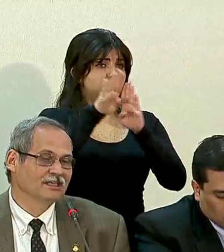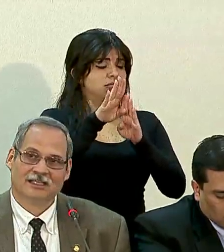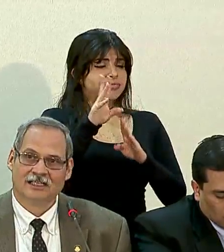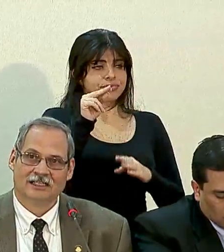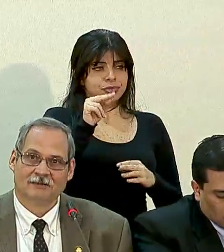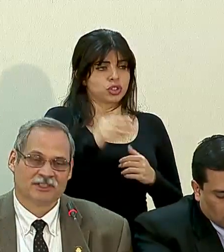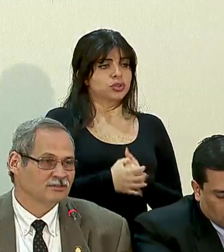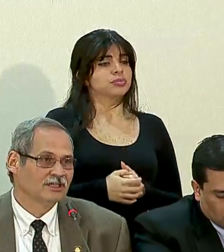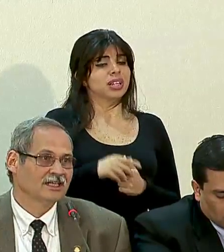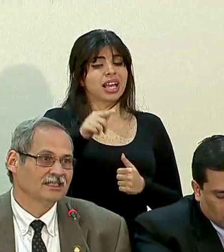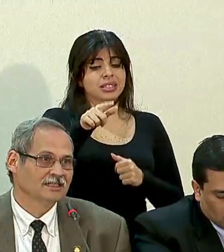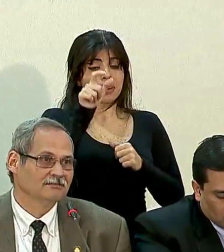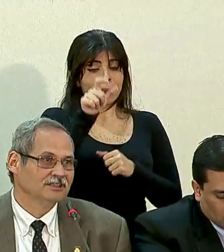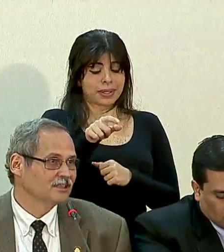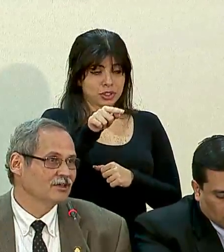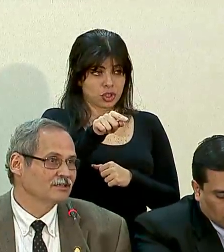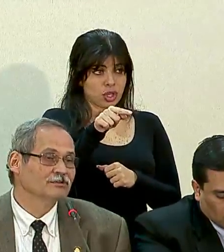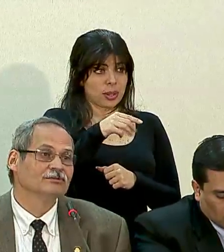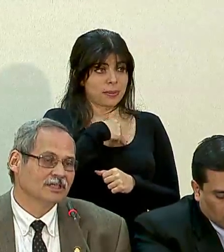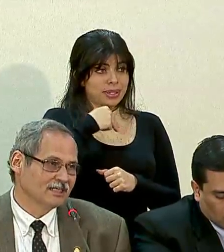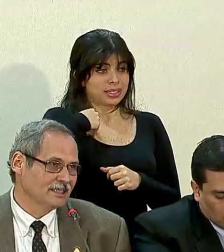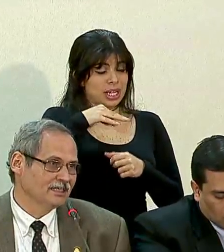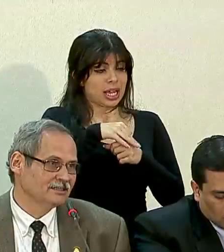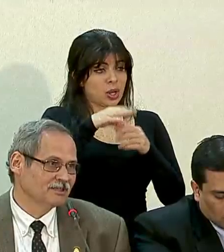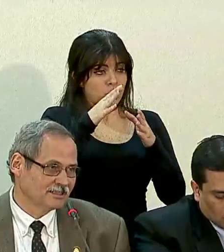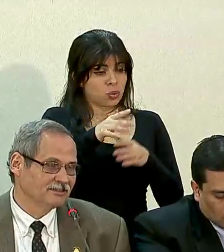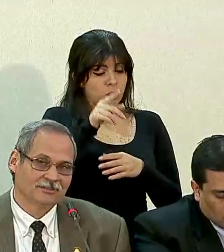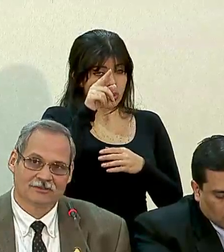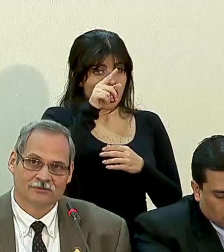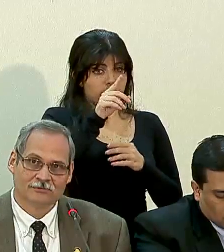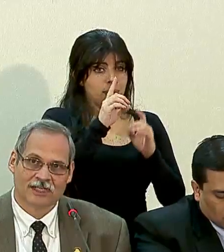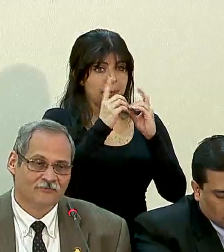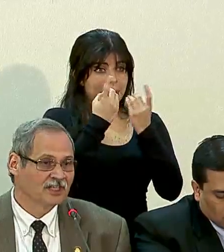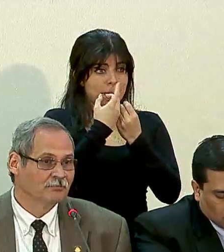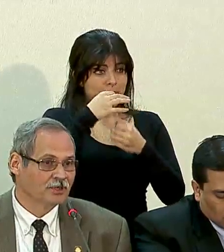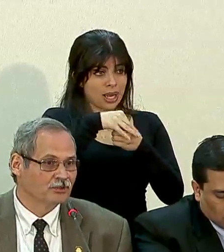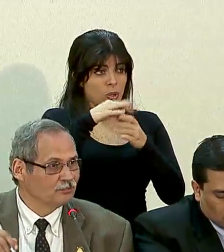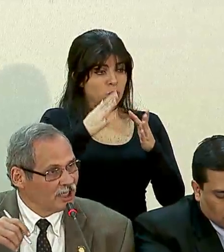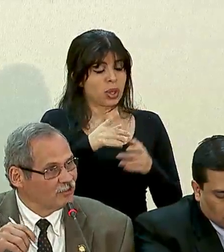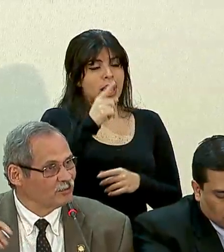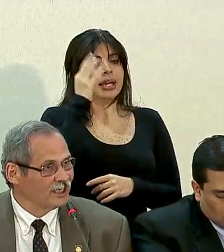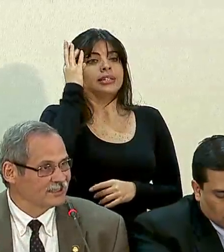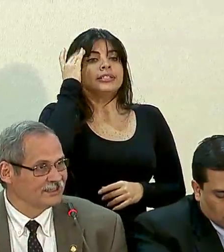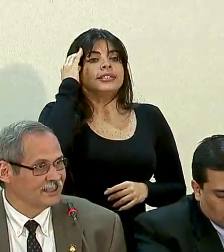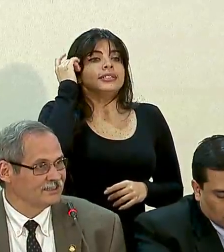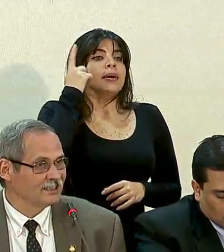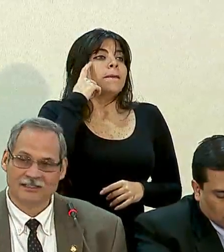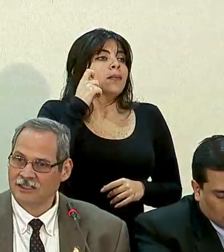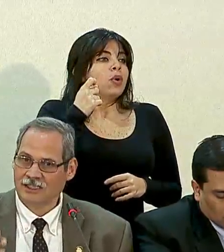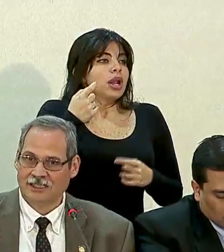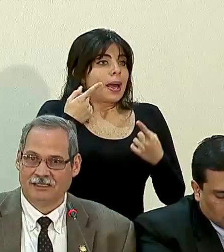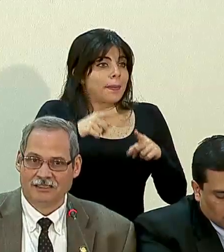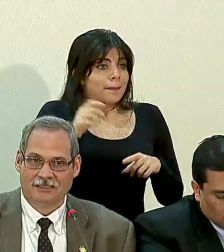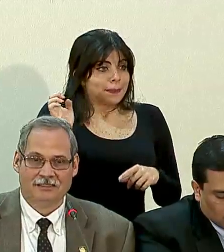que la persona del Ministerio de Agricultura allá, del Departamento de Agricultura, preocupado por la